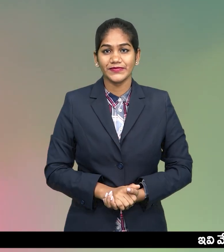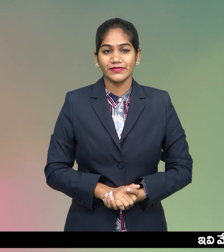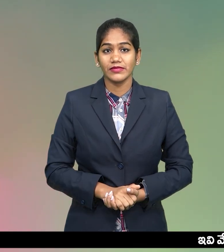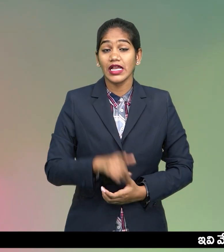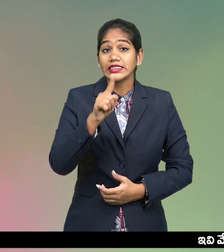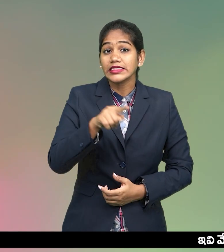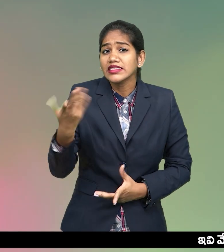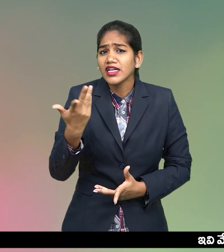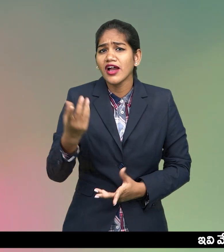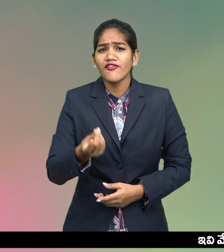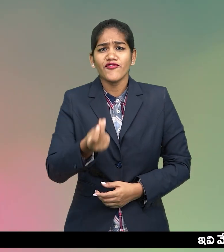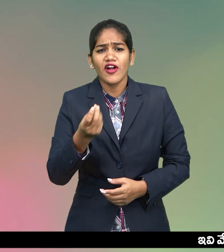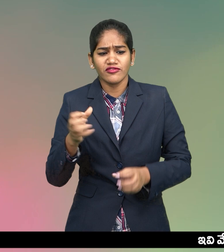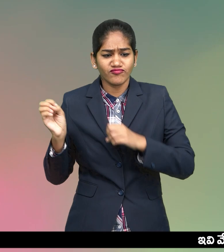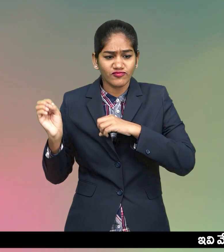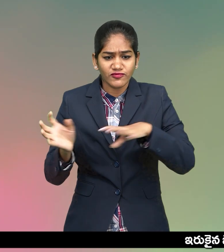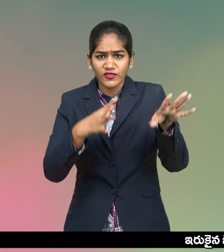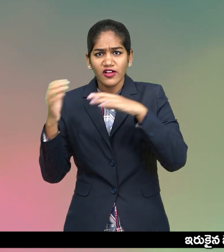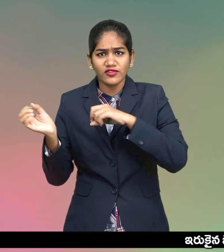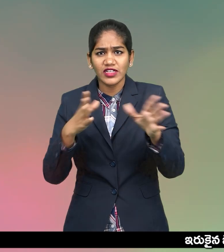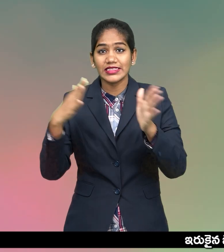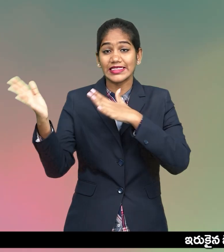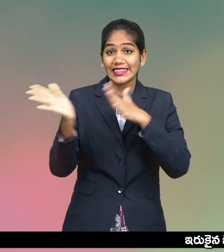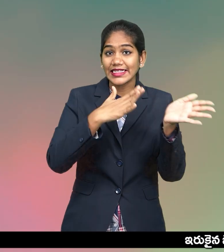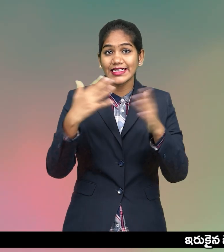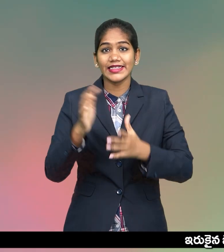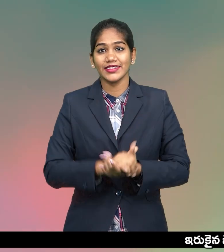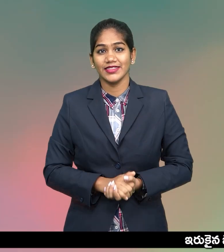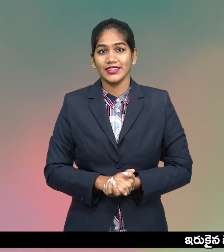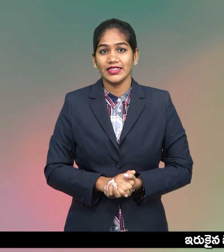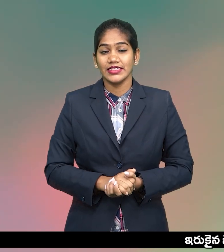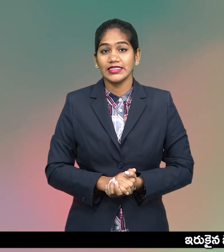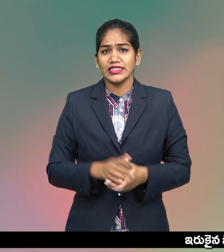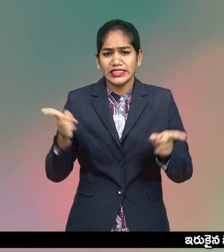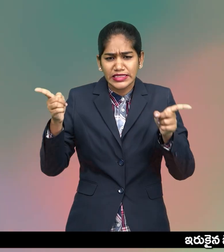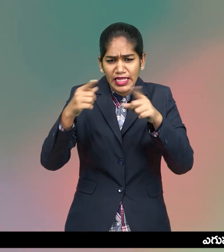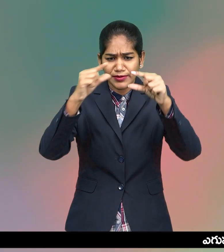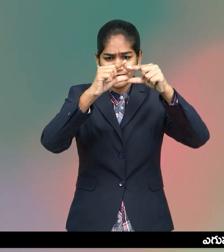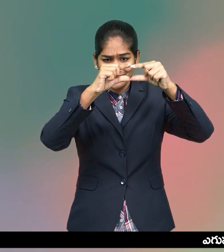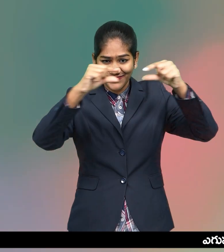ఇవి వేగంగా ప్రవహించేవి. ఇరుకైన బెల్టులో గాలి ప్రవాహాలు ఎగువ